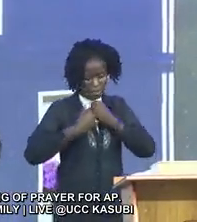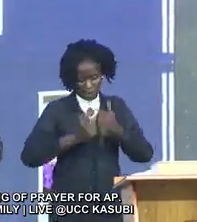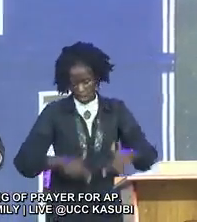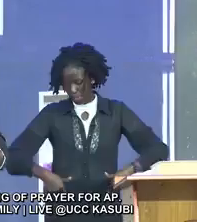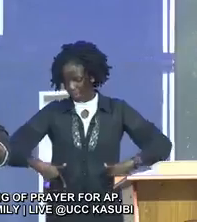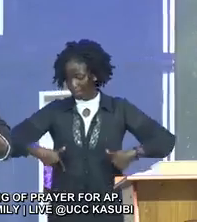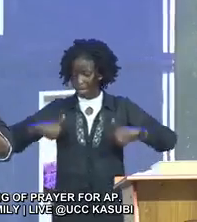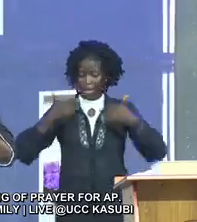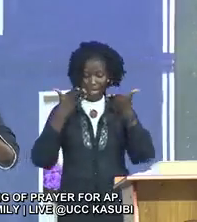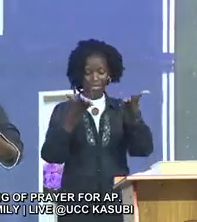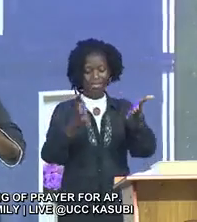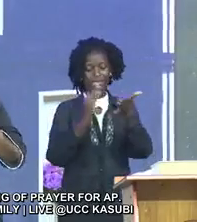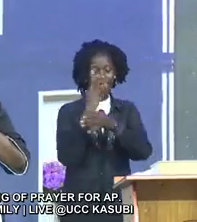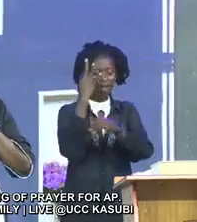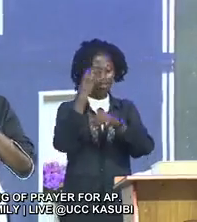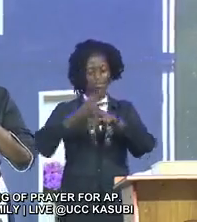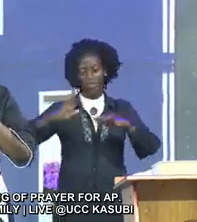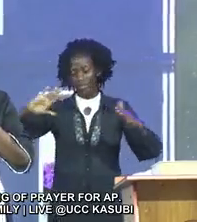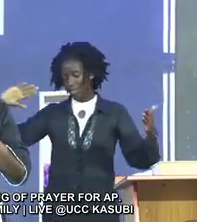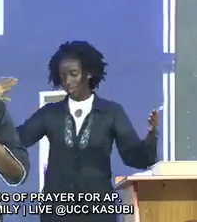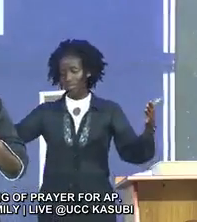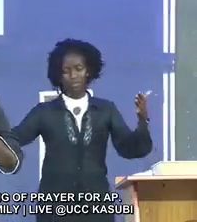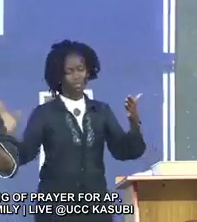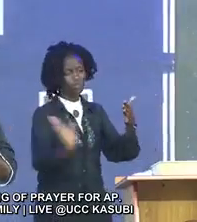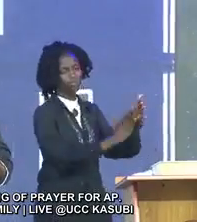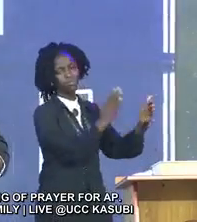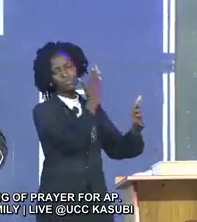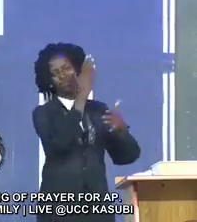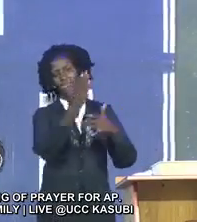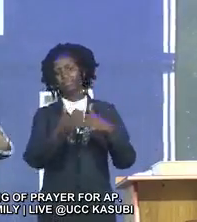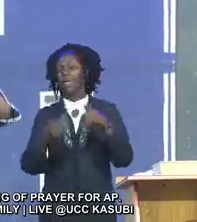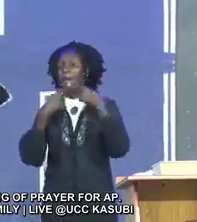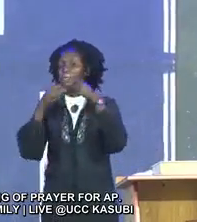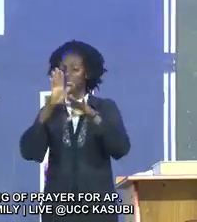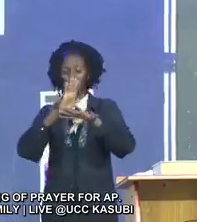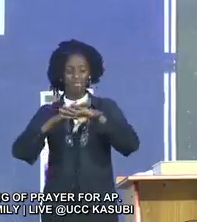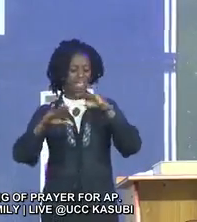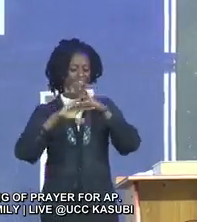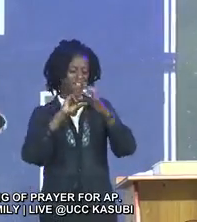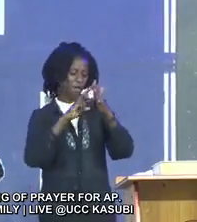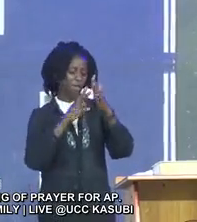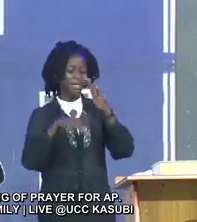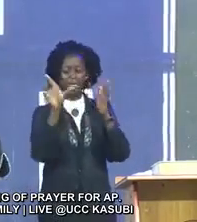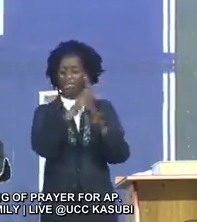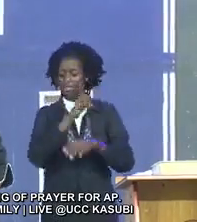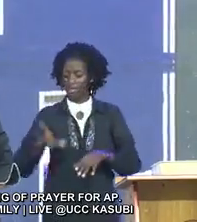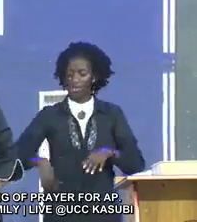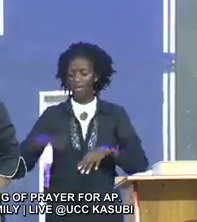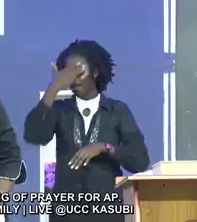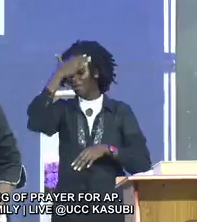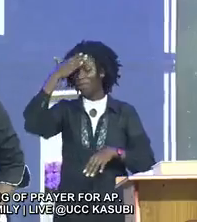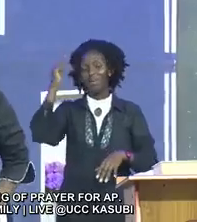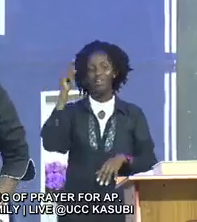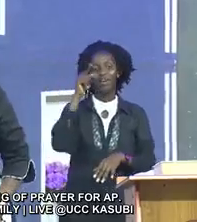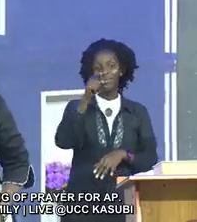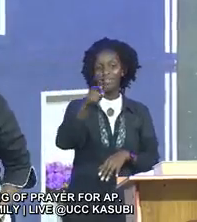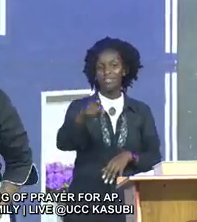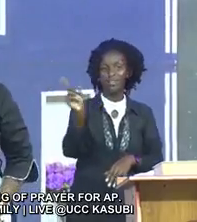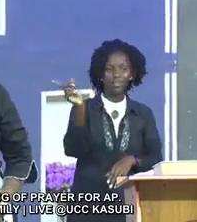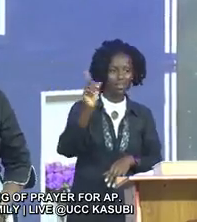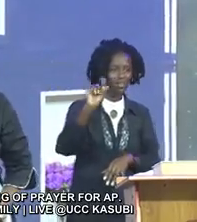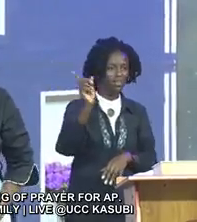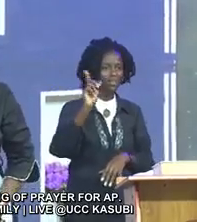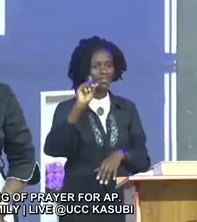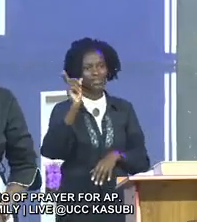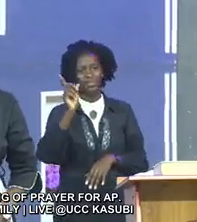ebisomoso obulamu bibamo ne bimana ne bifawo naye tekitegeeza ti mukama kwera